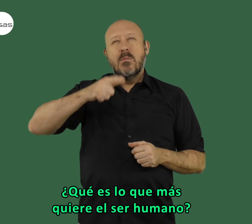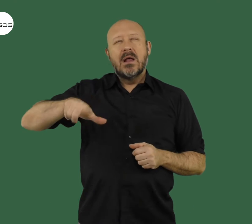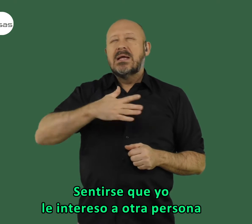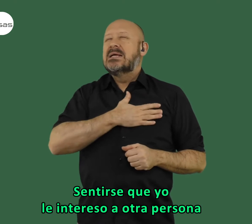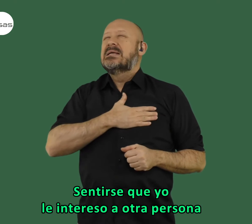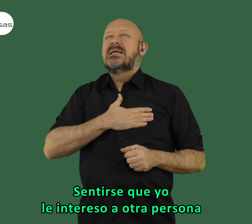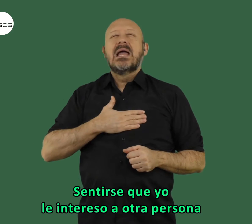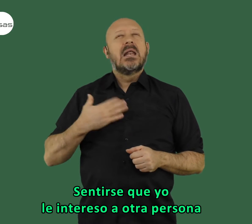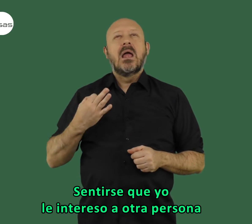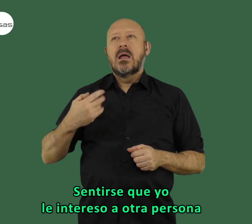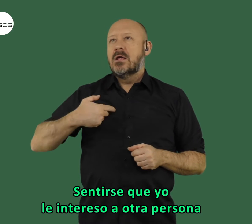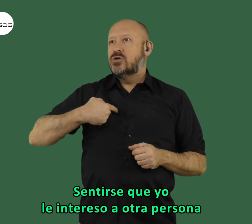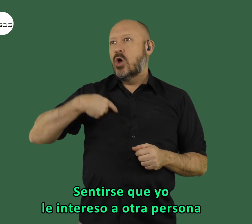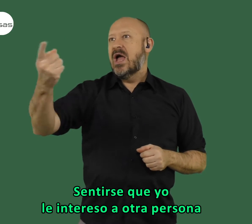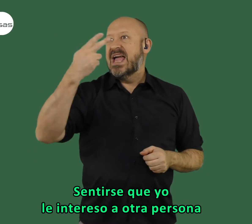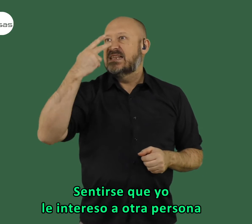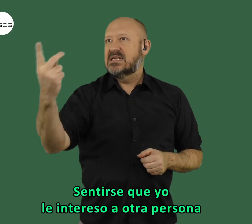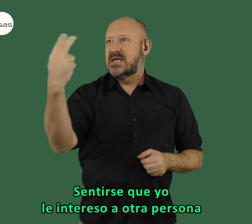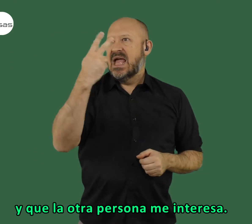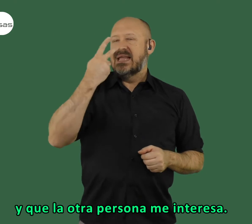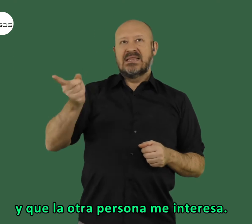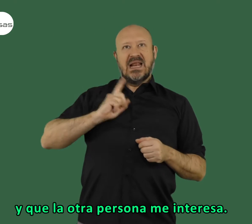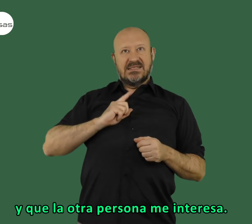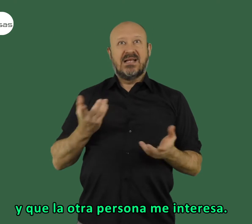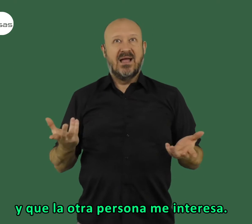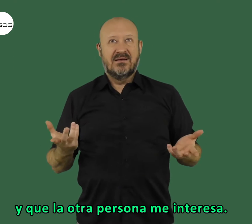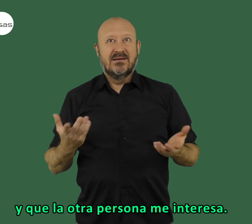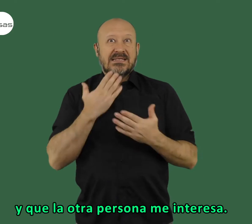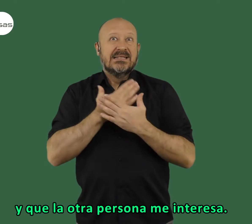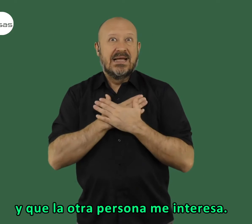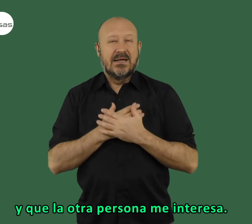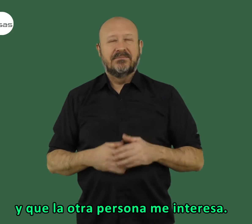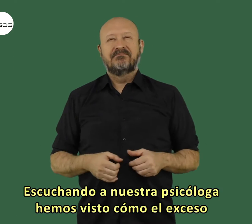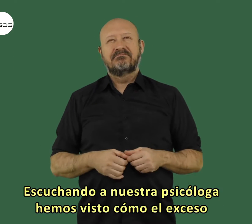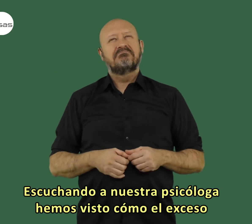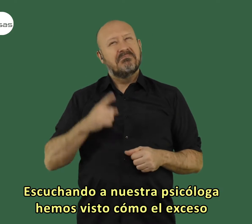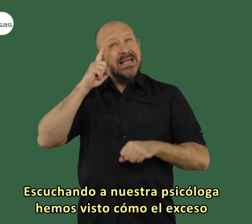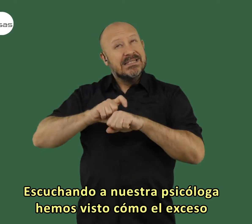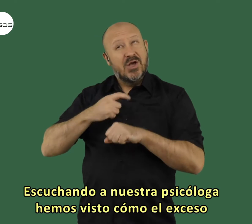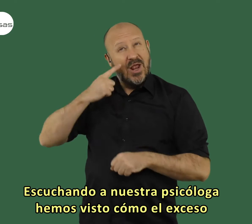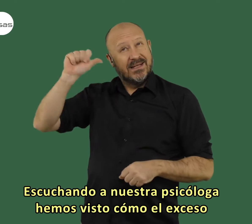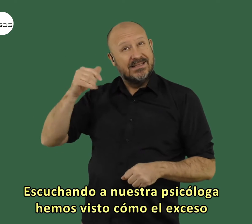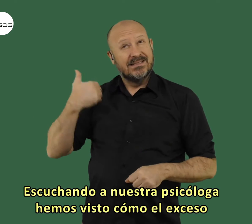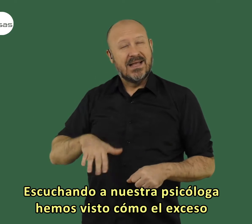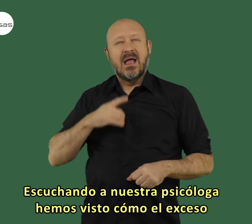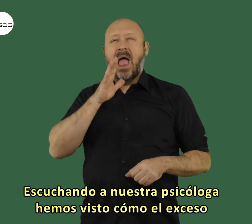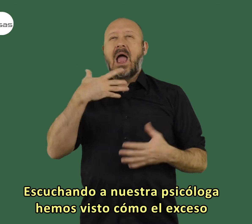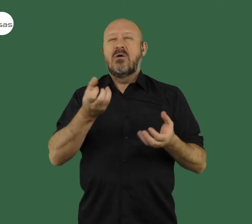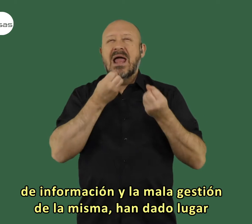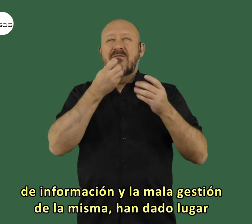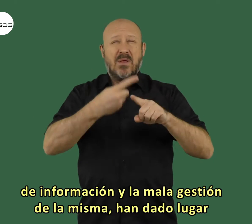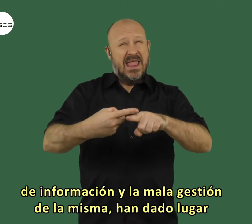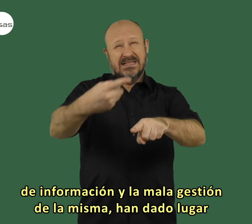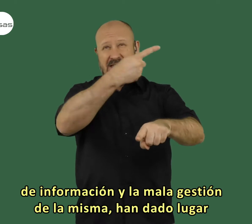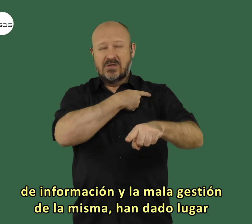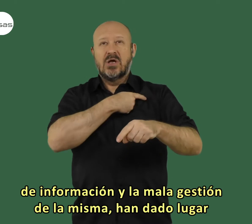ser humano? Sentirse que yo le intereso a otra persona y que la otra persona me interesa. Escuchando a nuestra psicóloga hemos visto cómo el